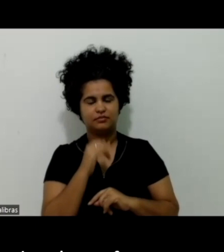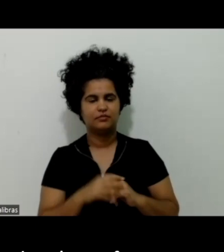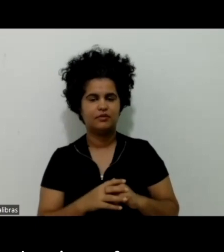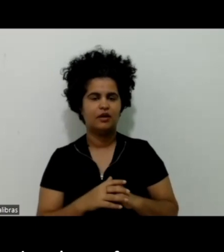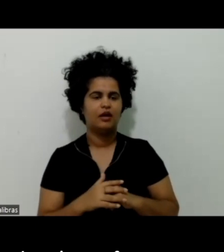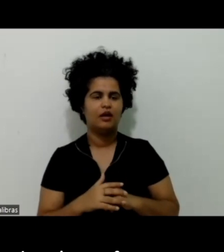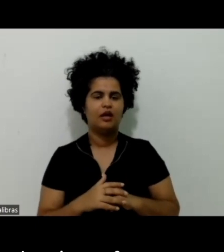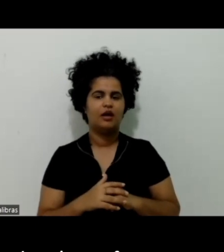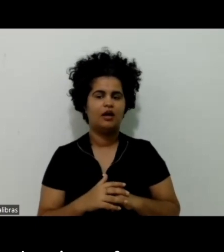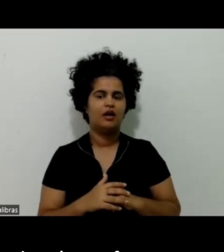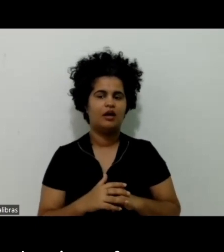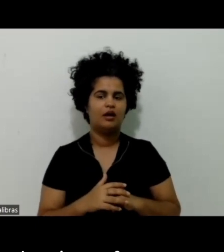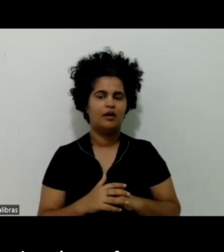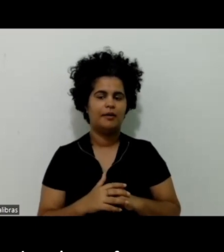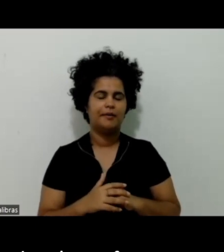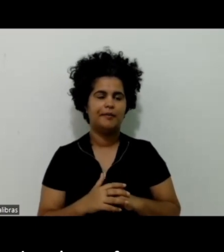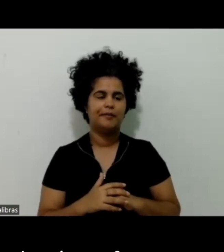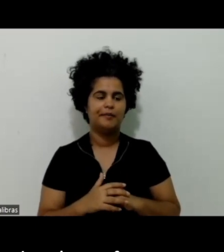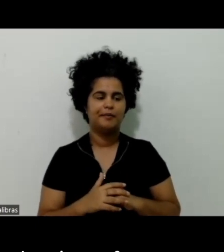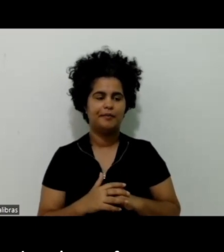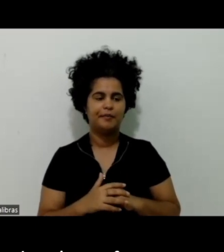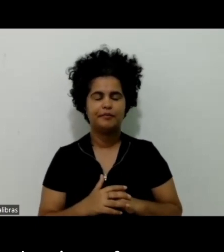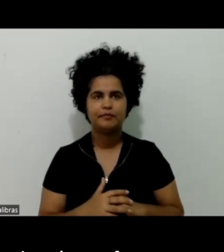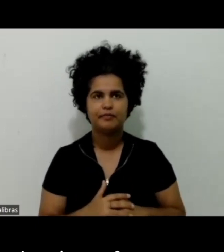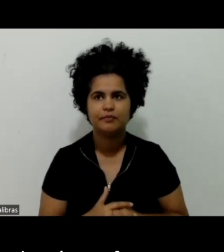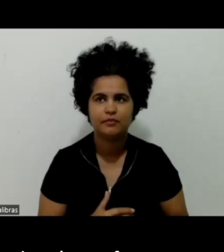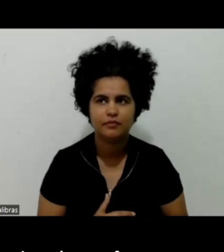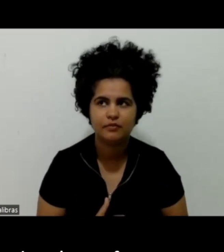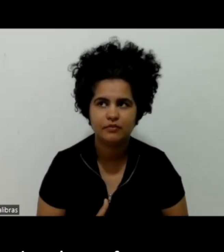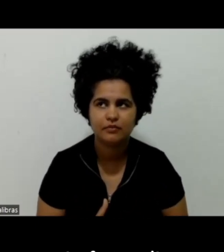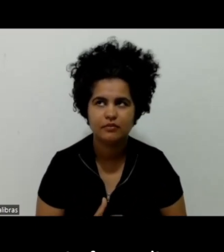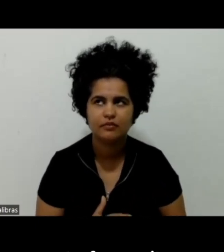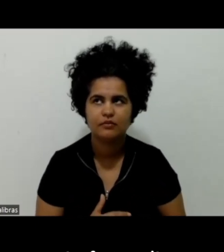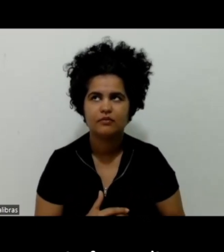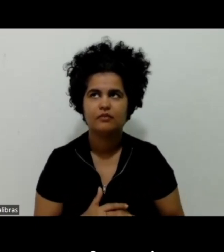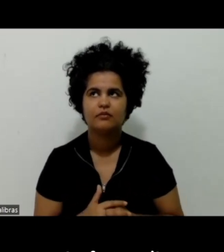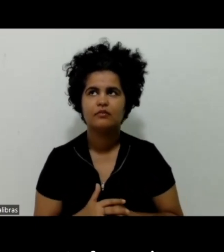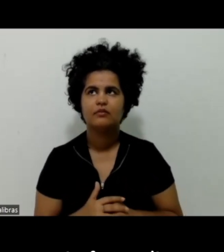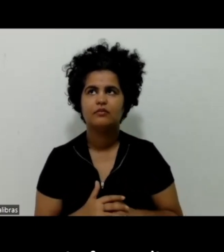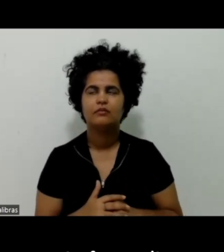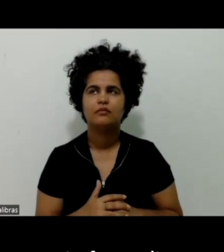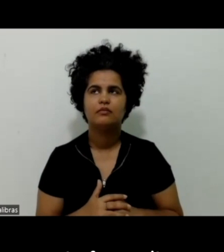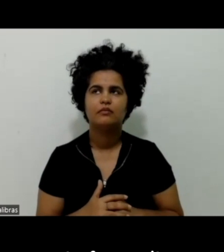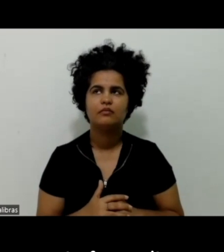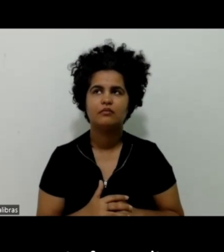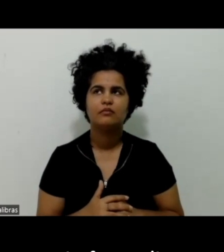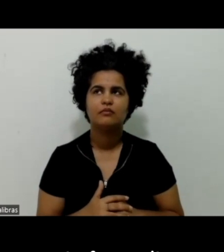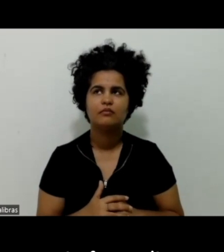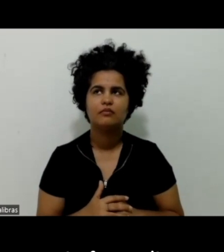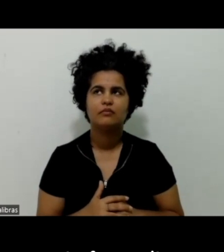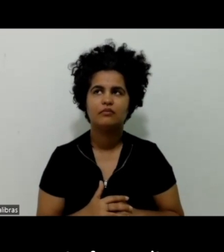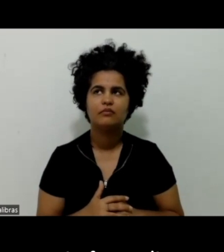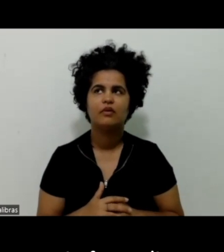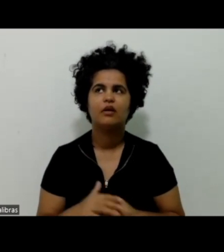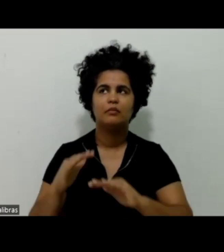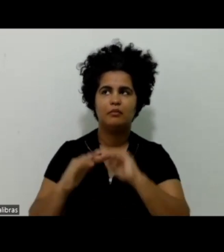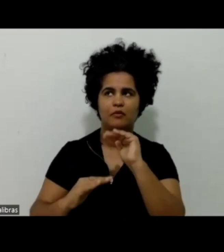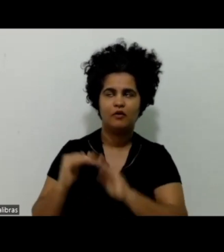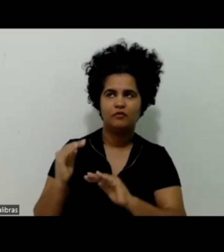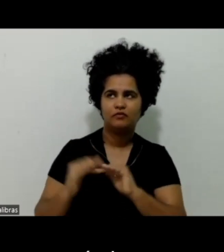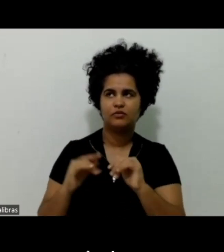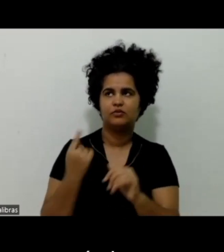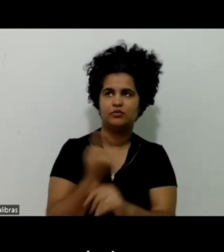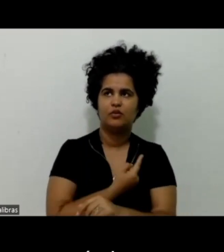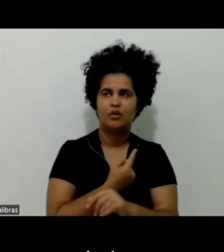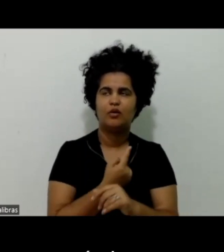não jogar a bacia com a água da criança fora, né? Assim, eu acho que enquanto profissão a gente fez muito,